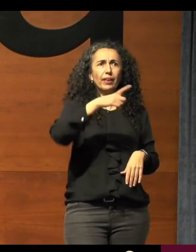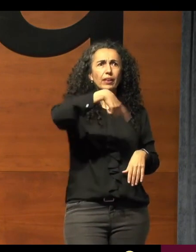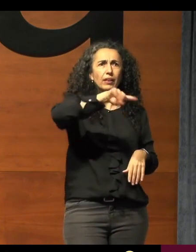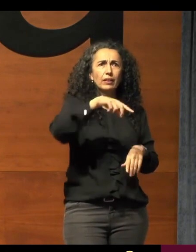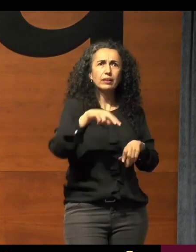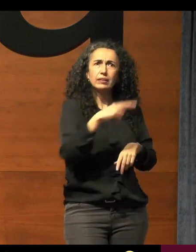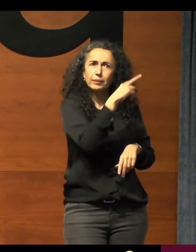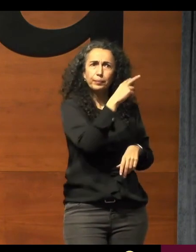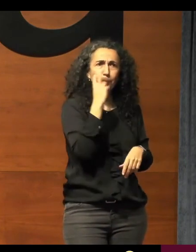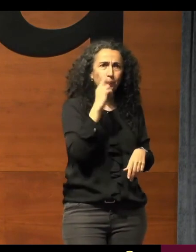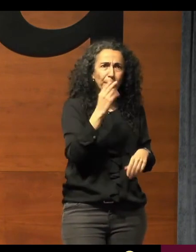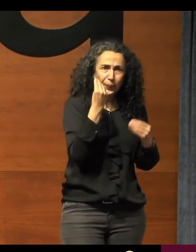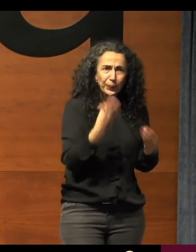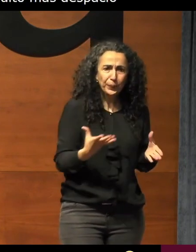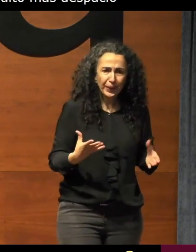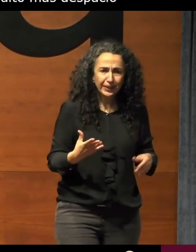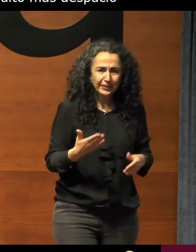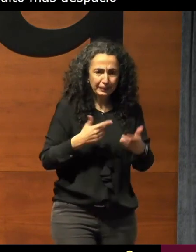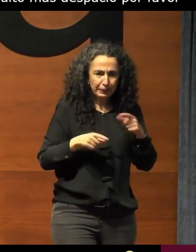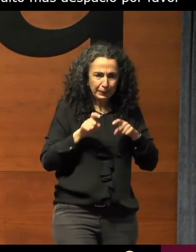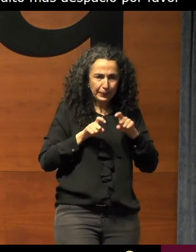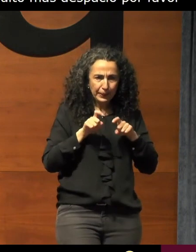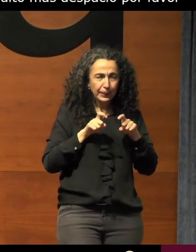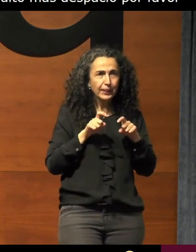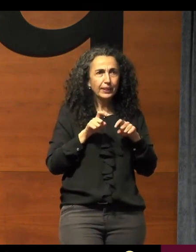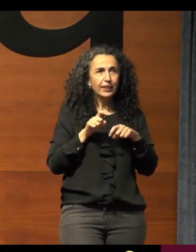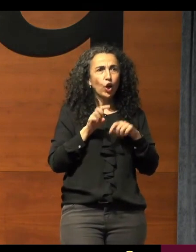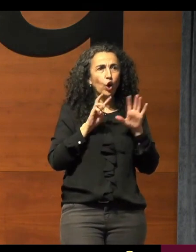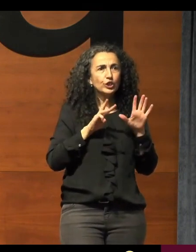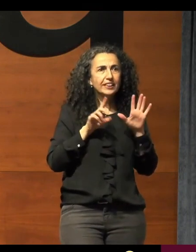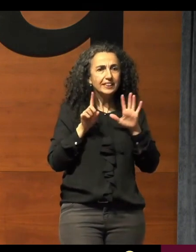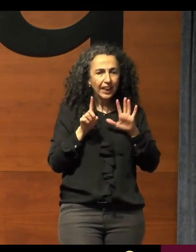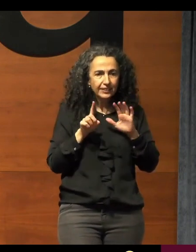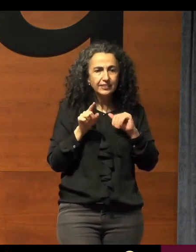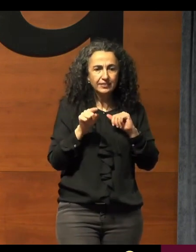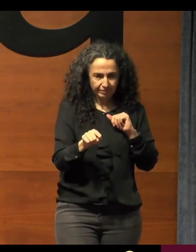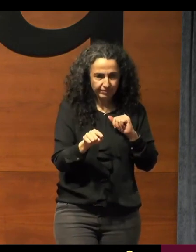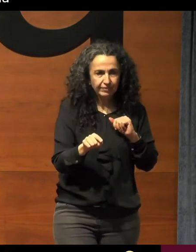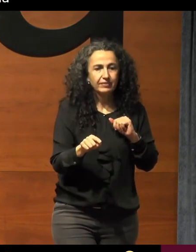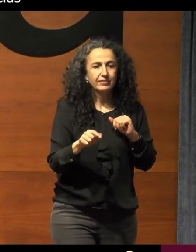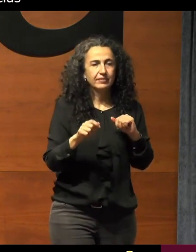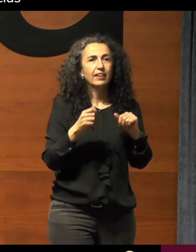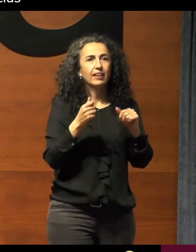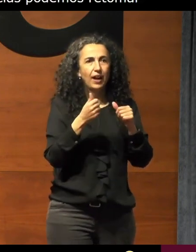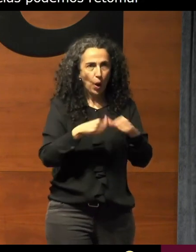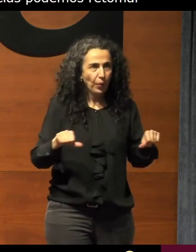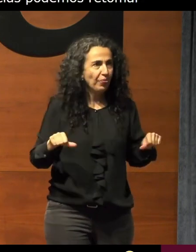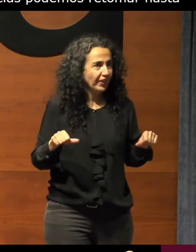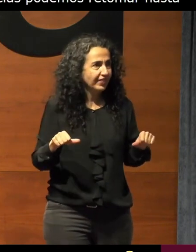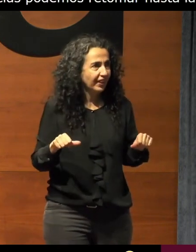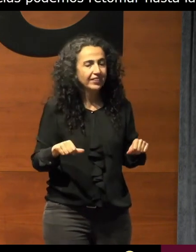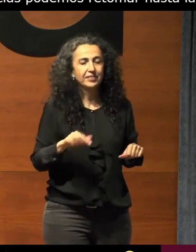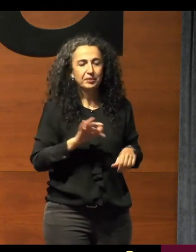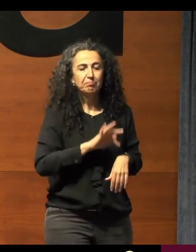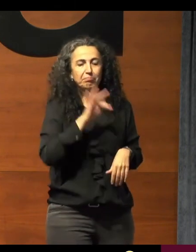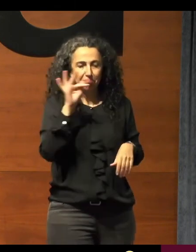más despacio, por favor, que les dé tiempo a ver las transparencias. ¿Podemos retomar hasta el año 86? Gracias.